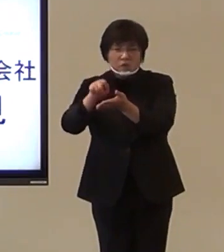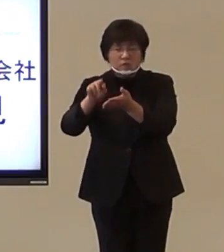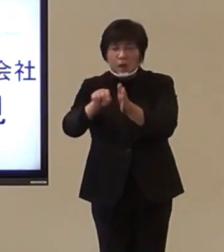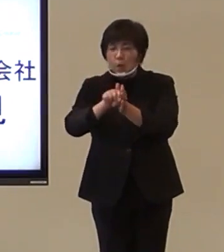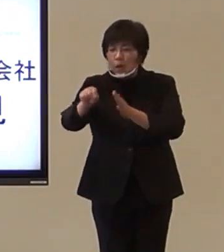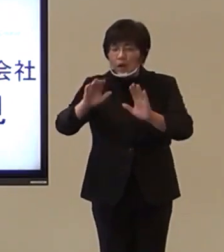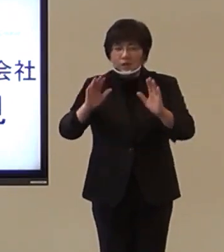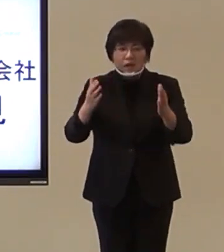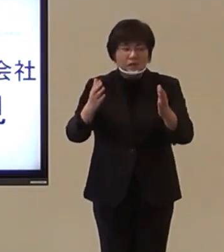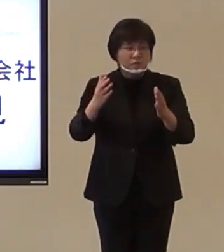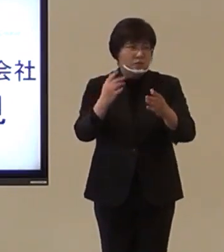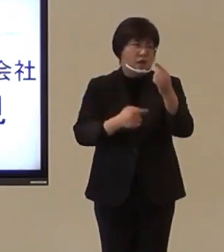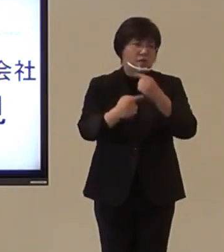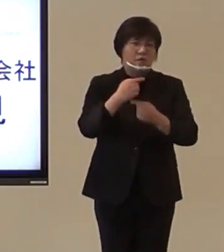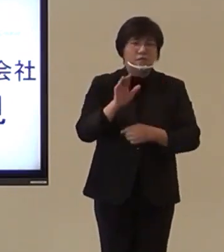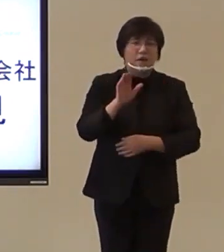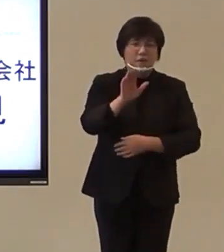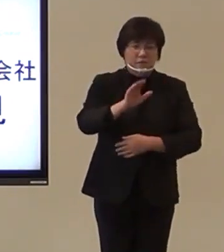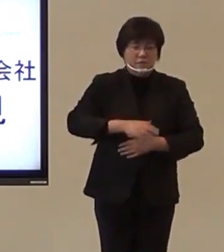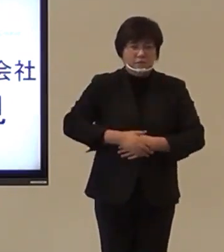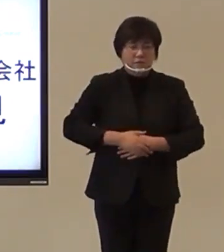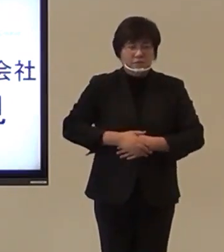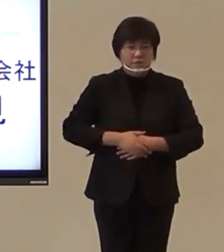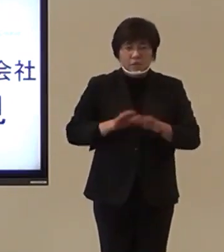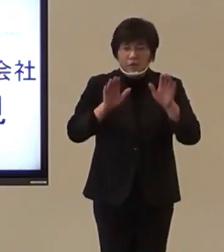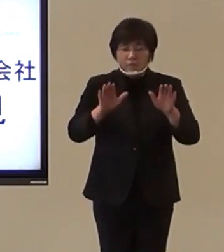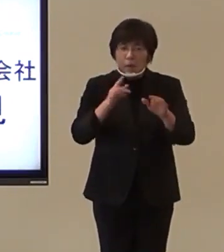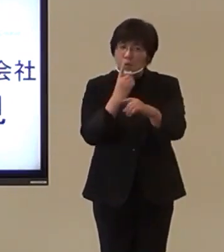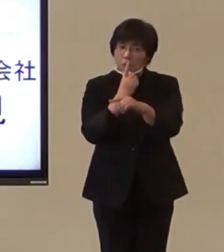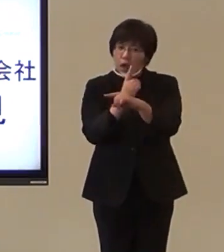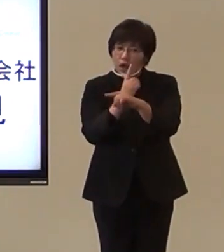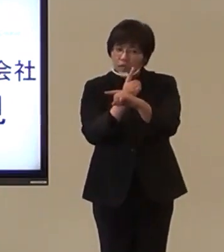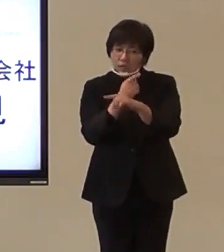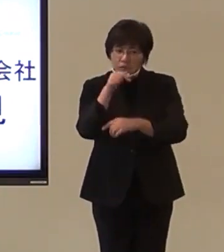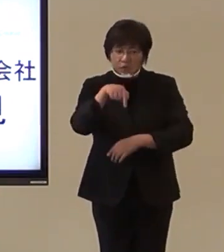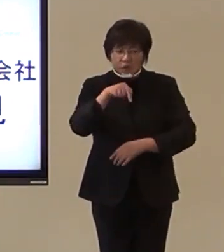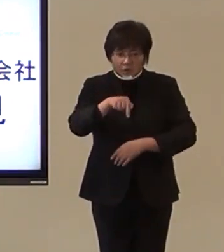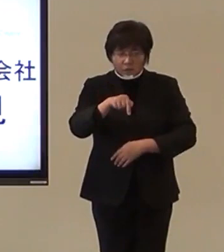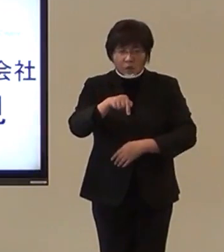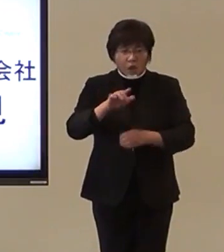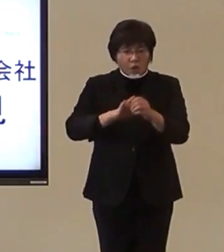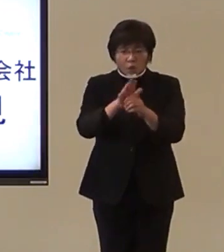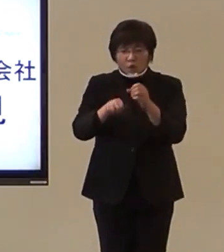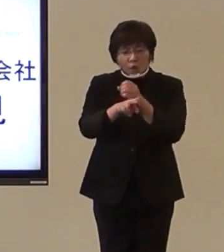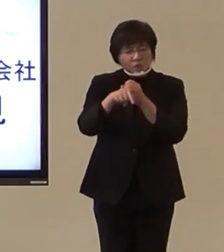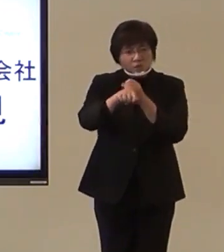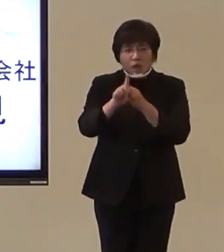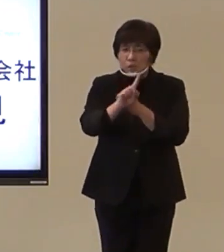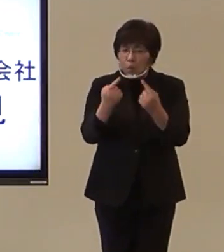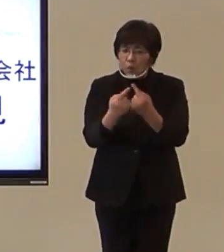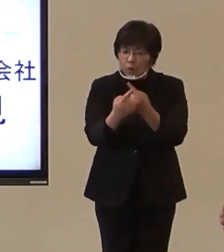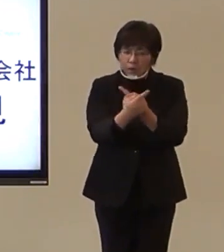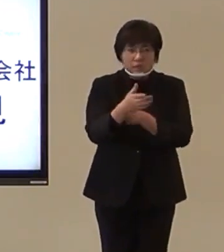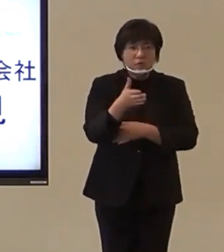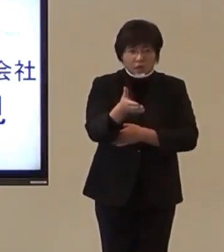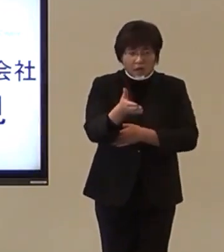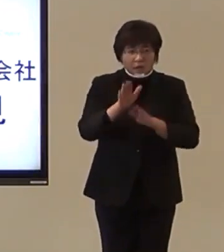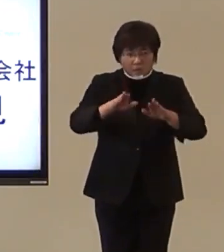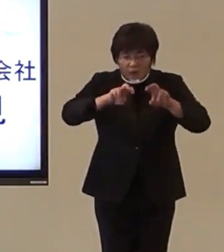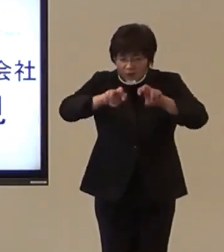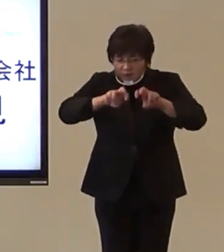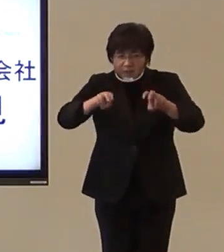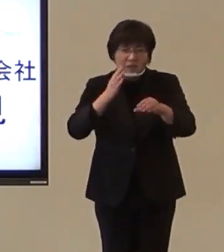。そして今のサイエンスの中ではどういう形で変異していくか、これはもう遺伝子解析によってどんどんやってますん